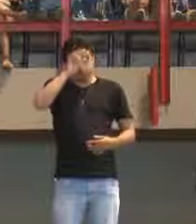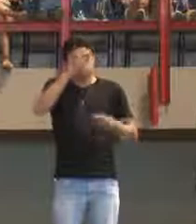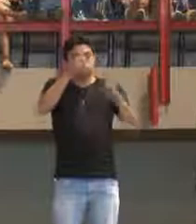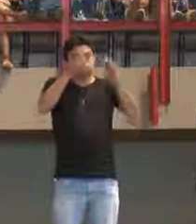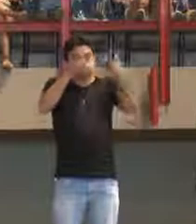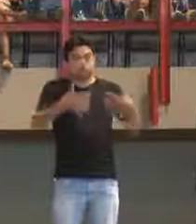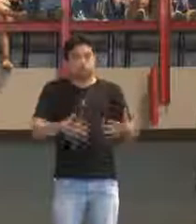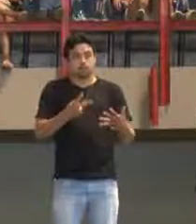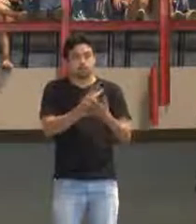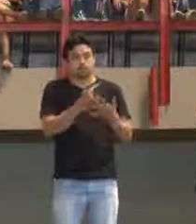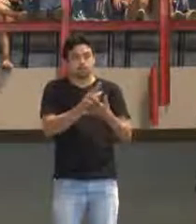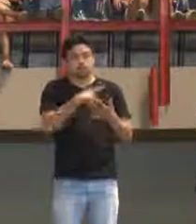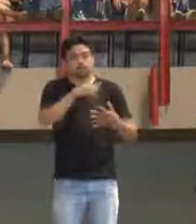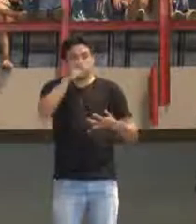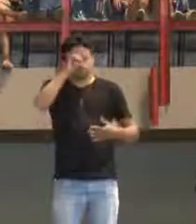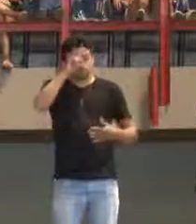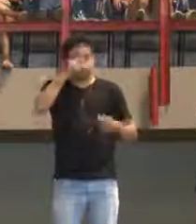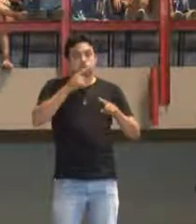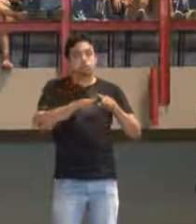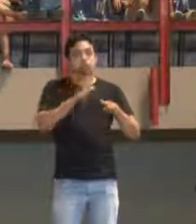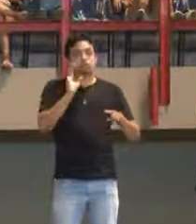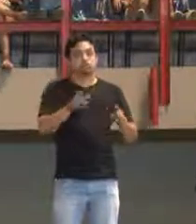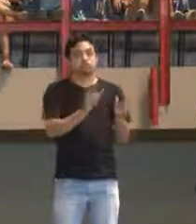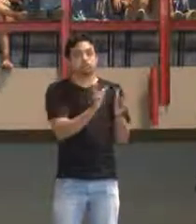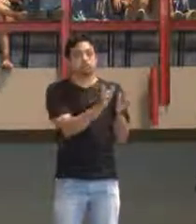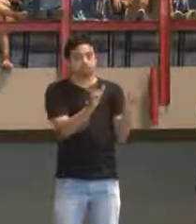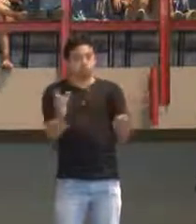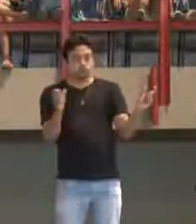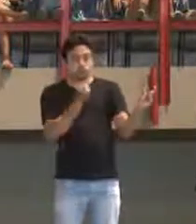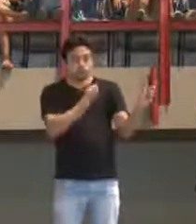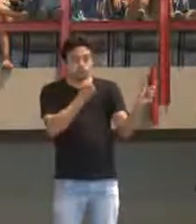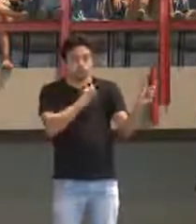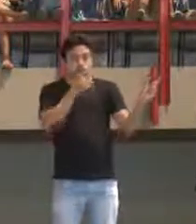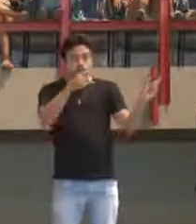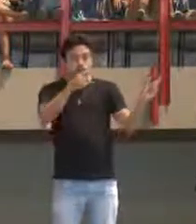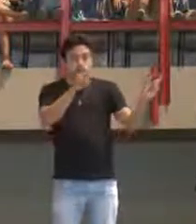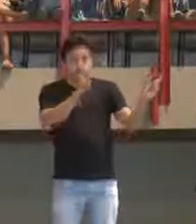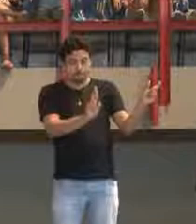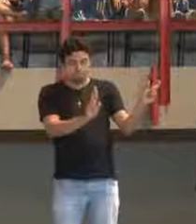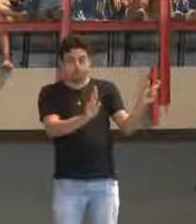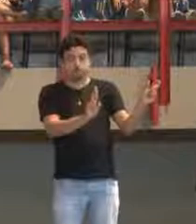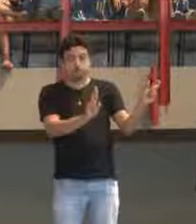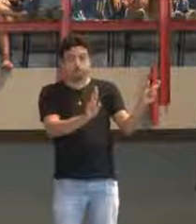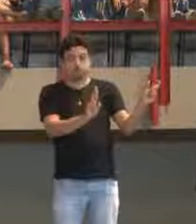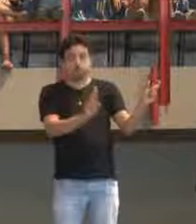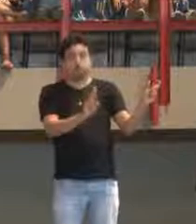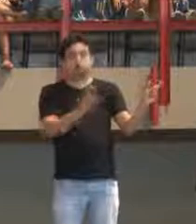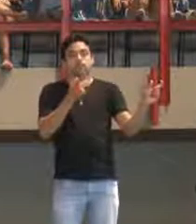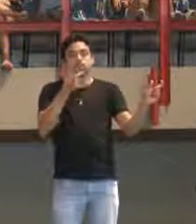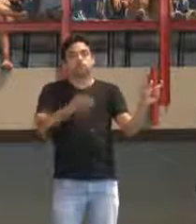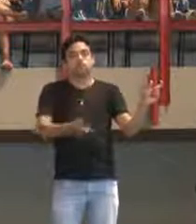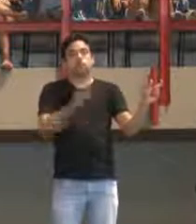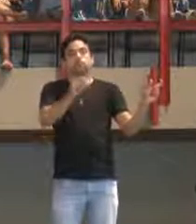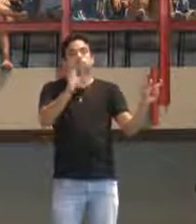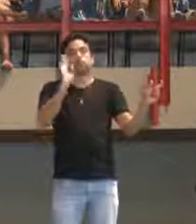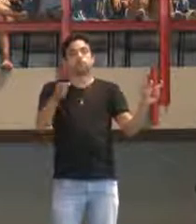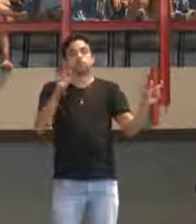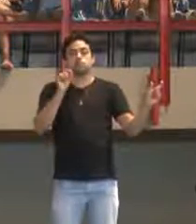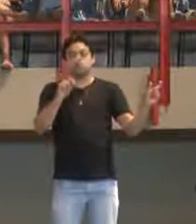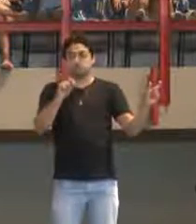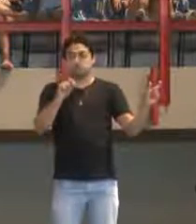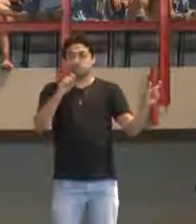definição. Diz assim, ó, quando o número de elementos da série for par, o que a gente acabou de ver aqui nessa